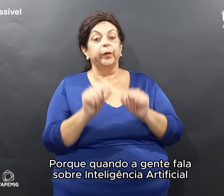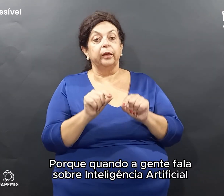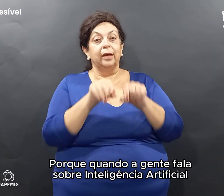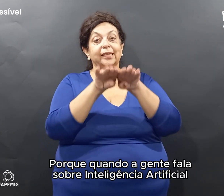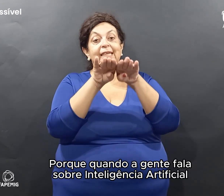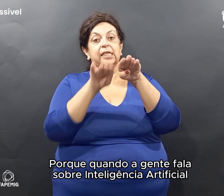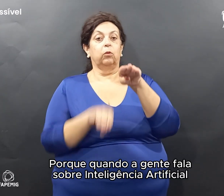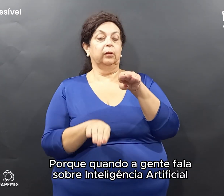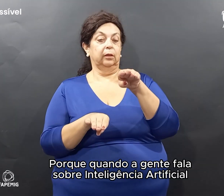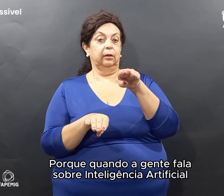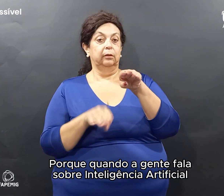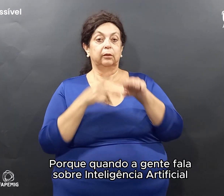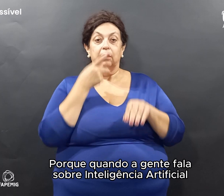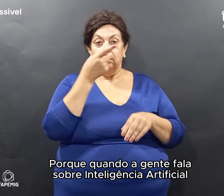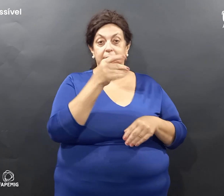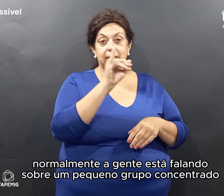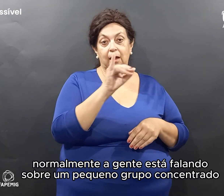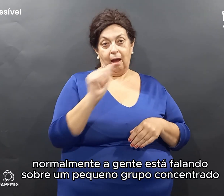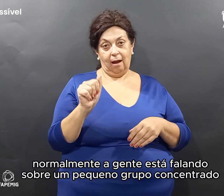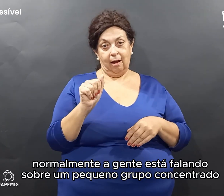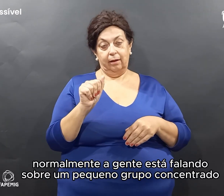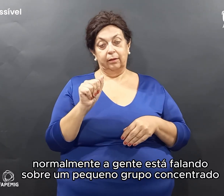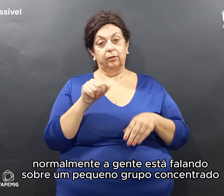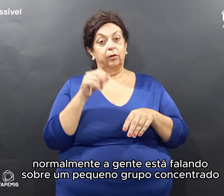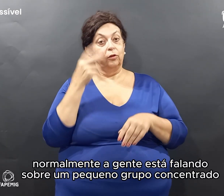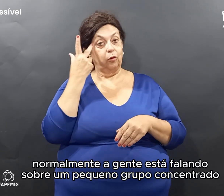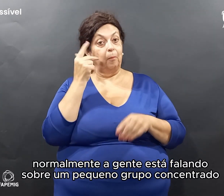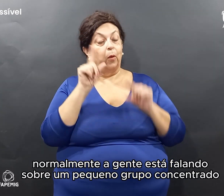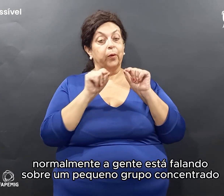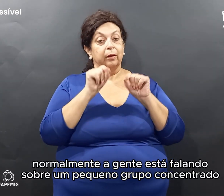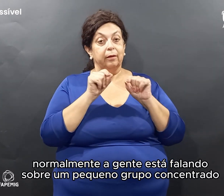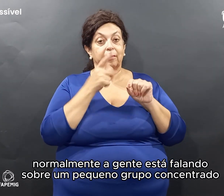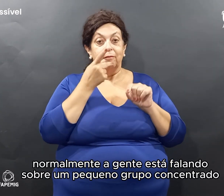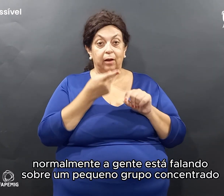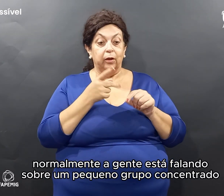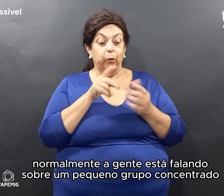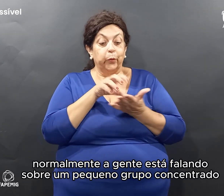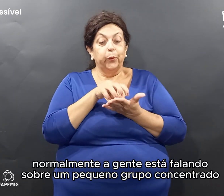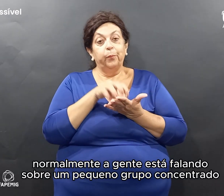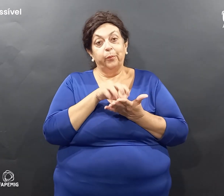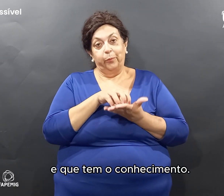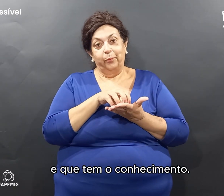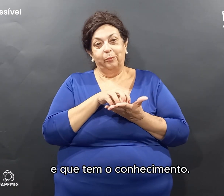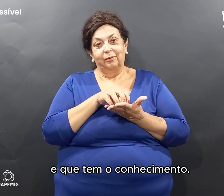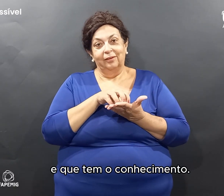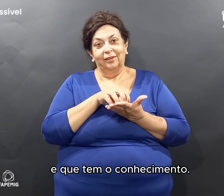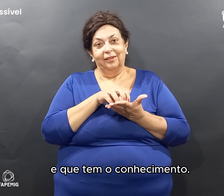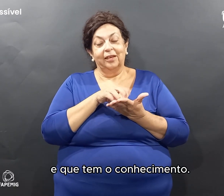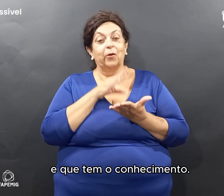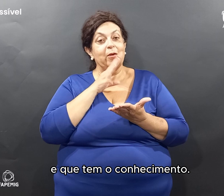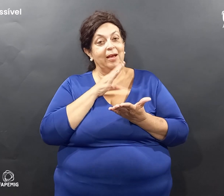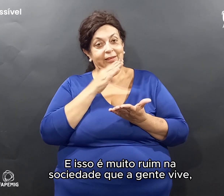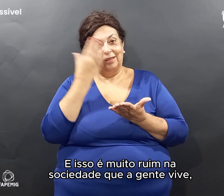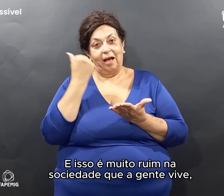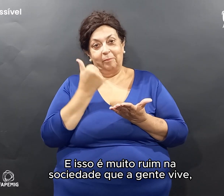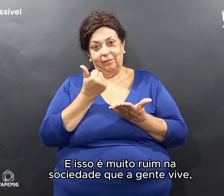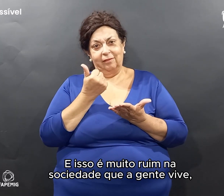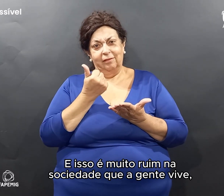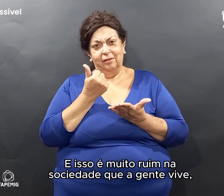fala sobre inteligência artificial, normalmente a gente está falando sobre um pequeno grupo concentrado e que tem o conhecimento. E isso é muito, muito